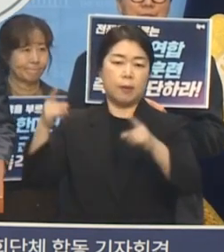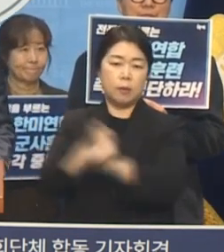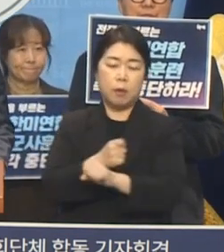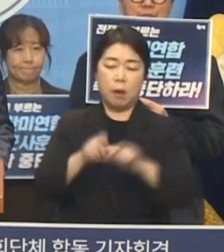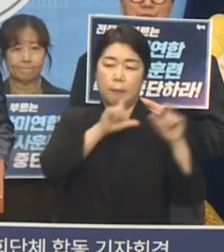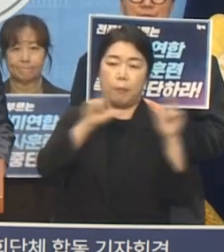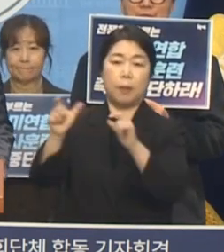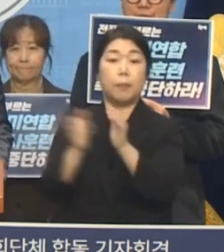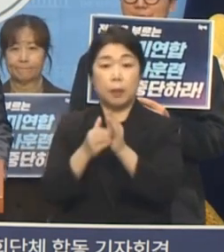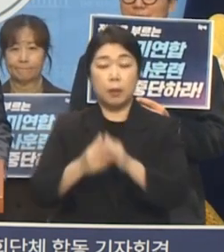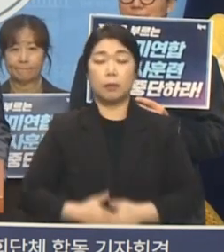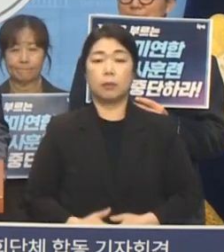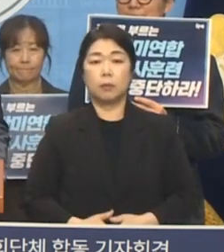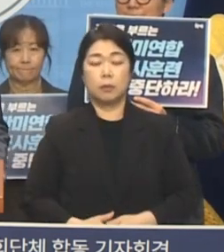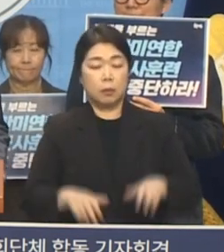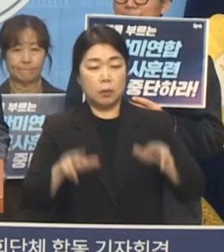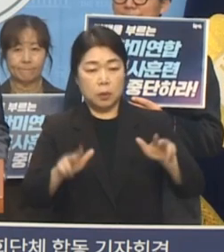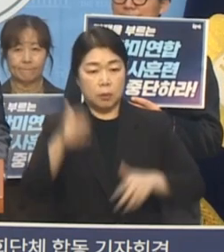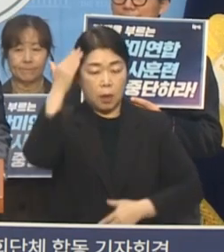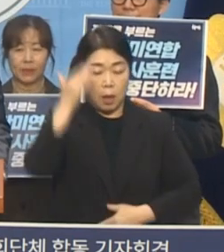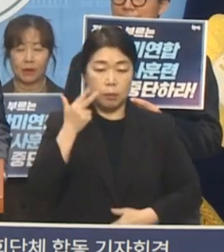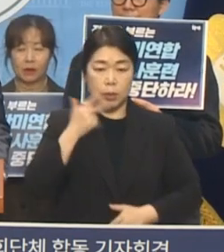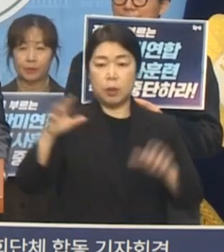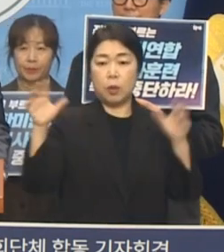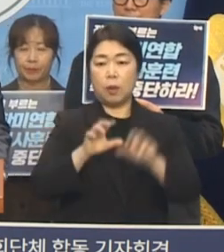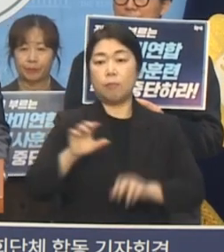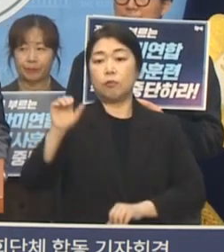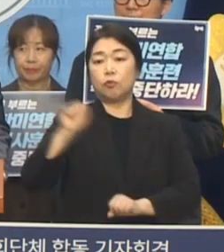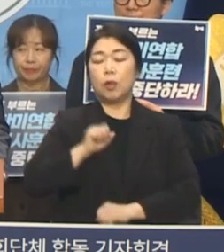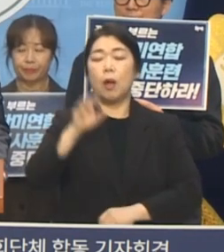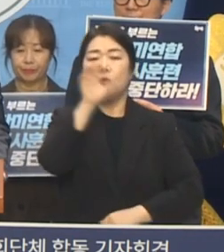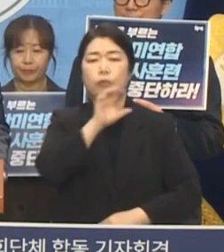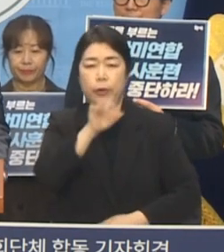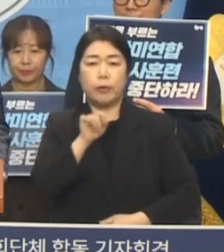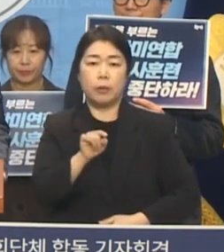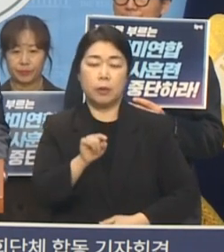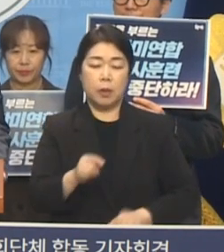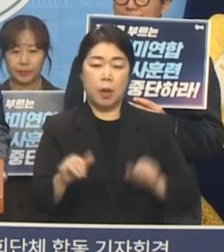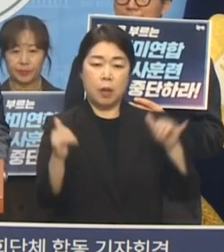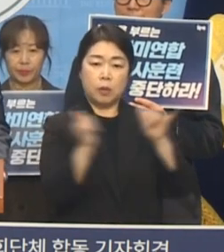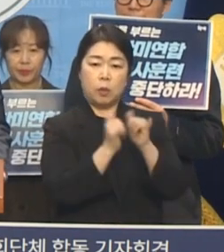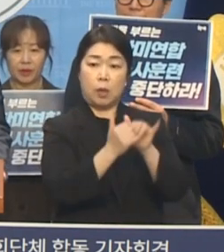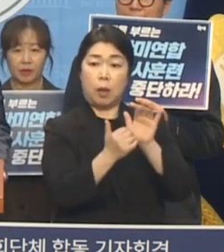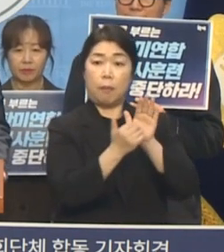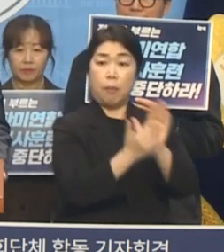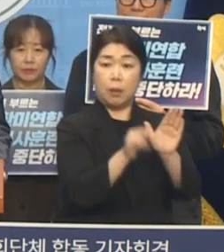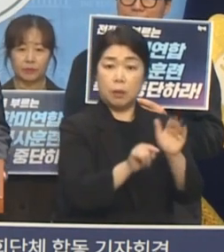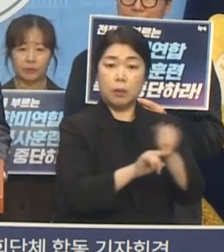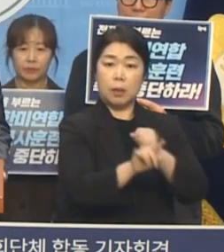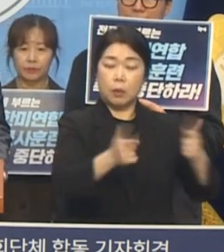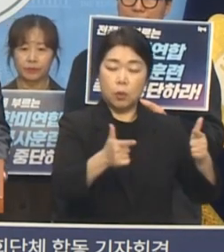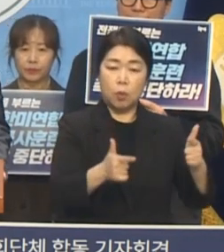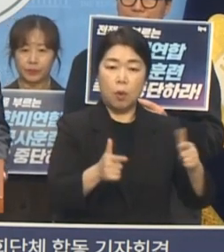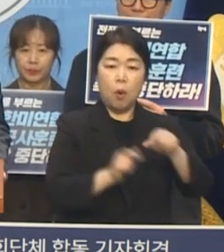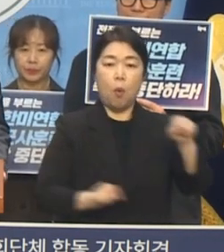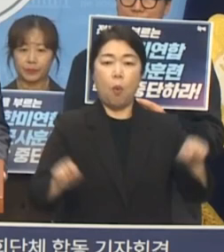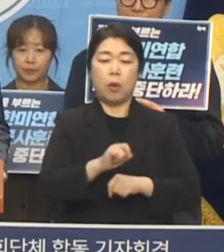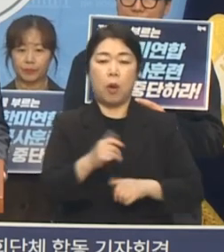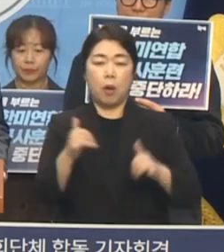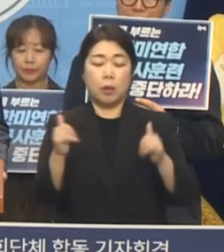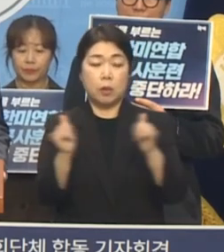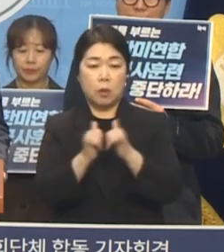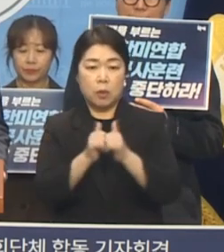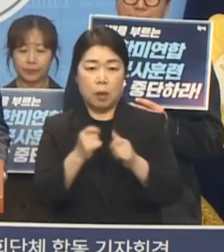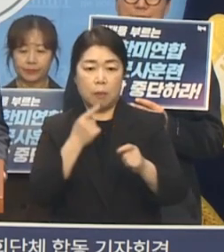현재의 한미연합군사훈련은 전쟁을 막는 훈련이 아니라 전쟁을 부르는, 전쟁을